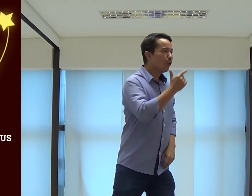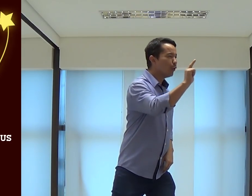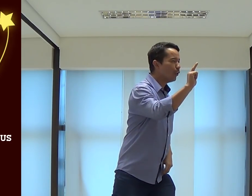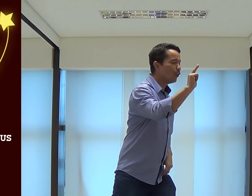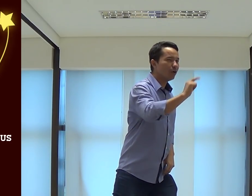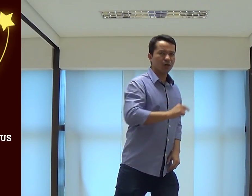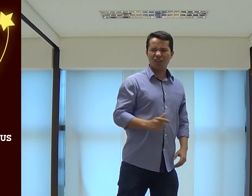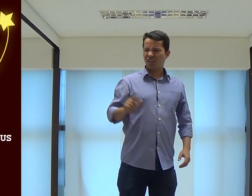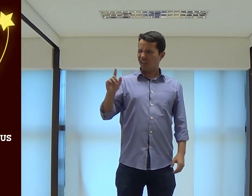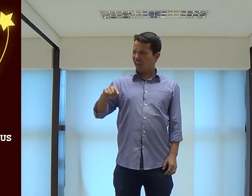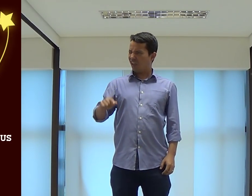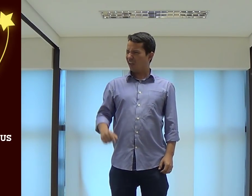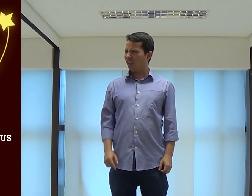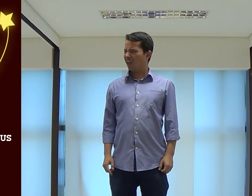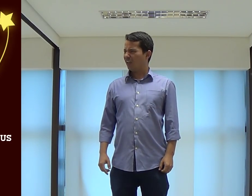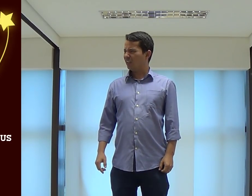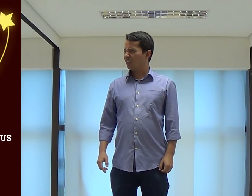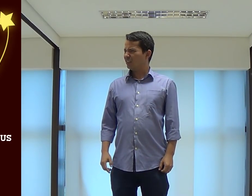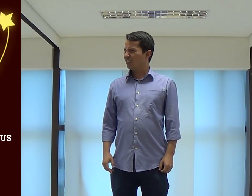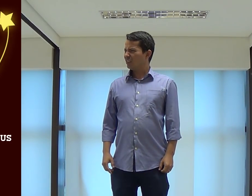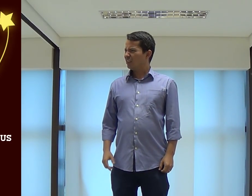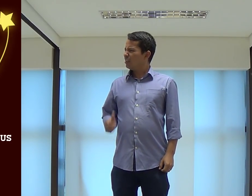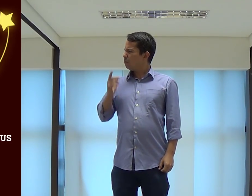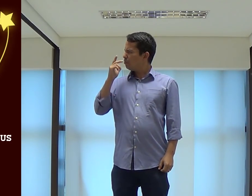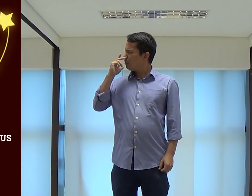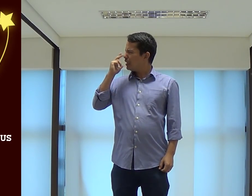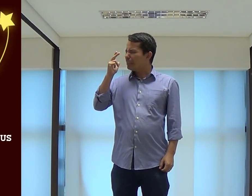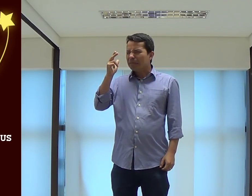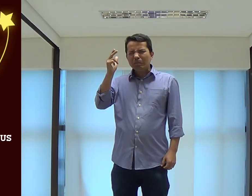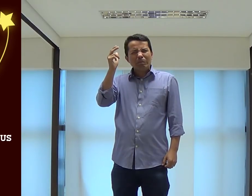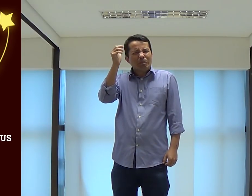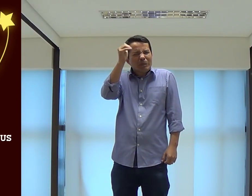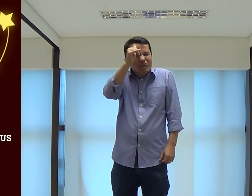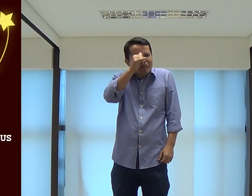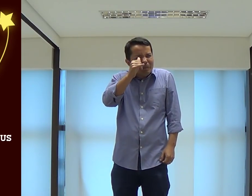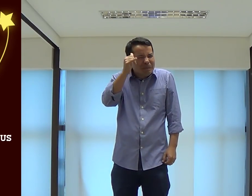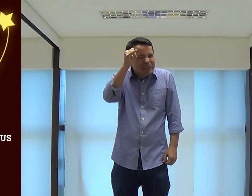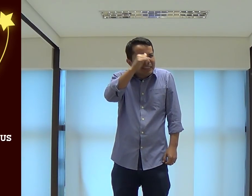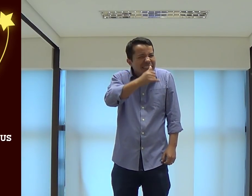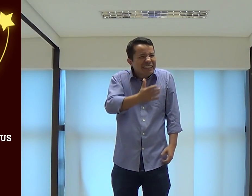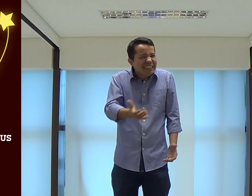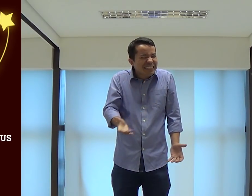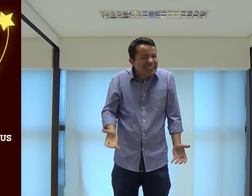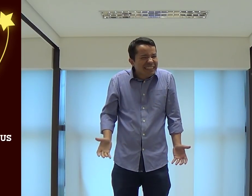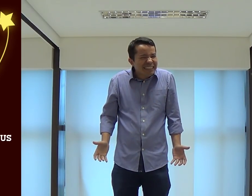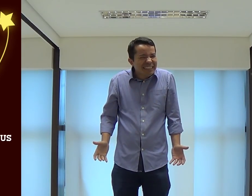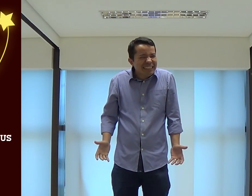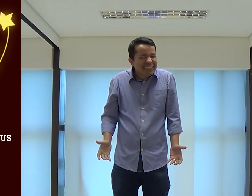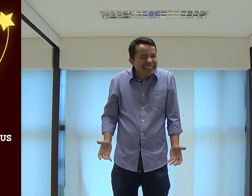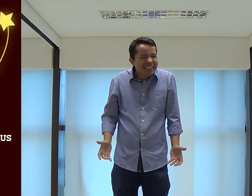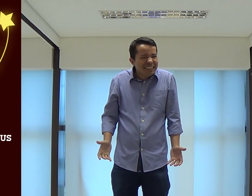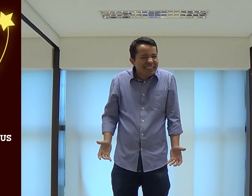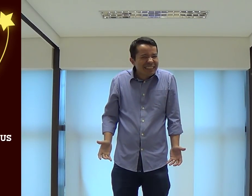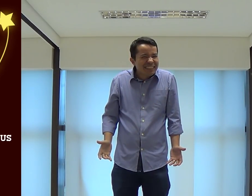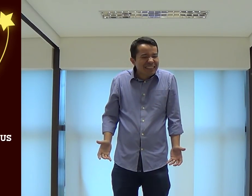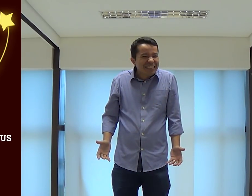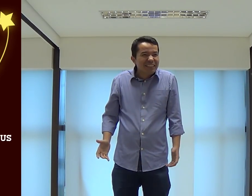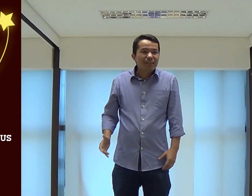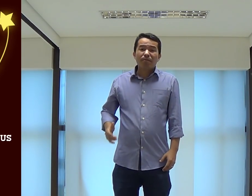Outro, é isso? O Natal? Parece bobeira, né? Parece uma bobagem